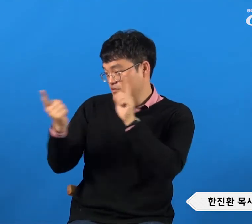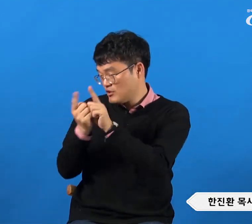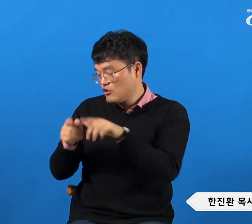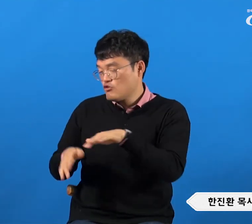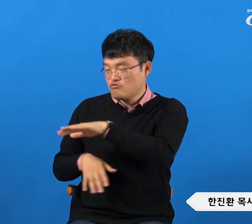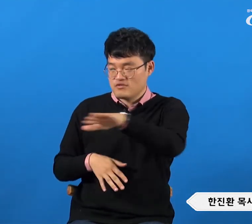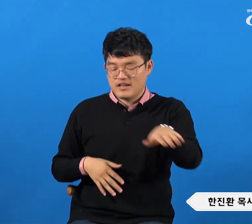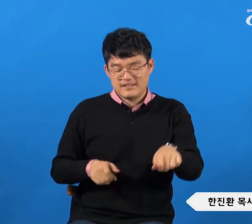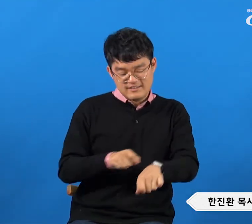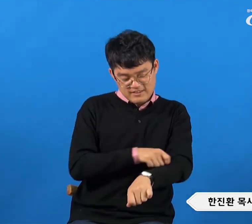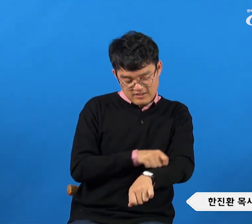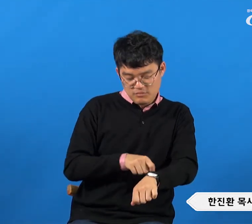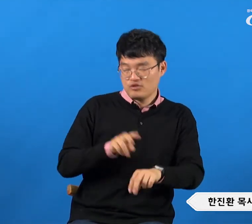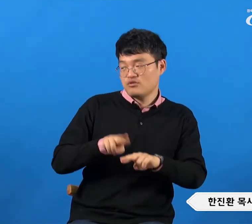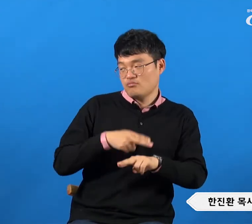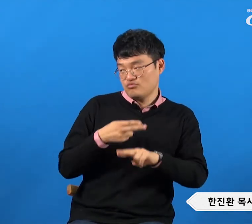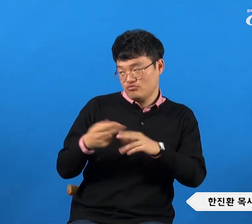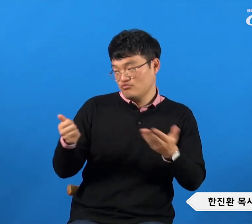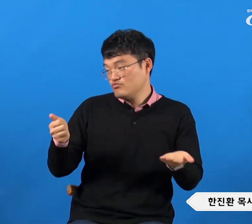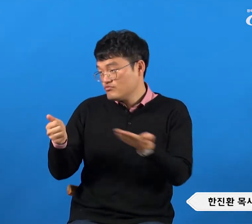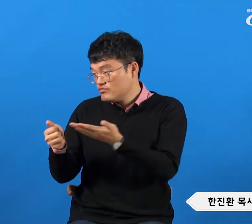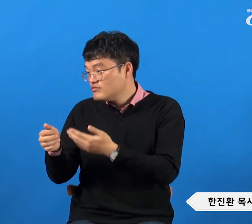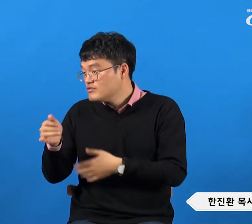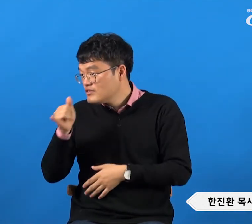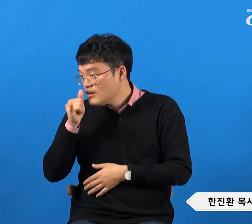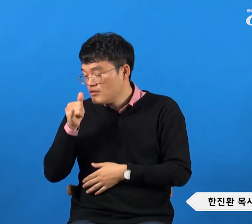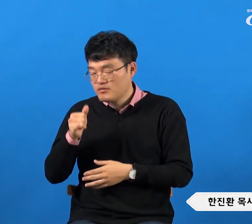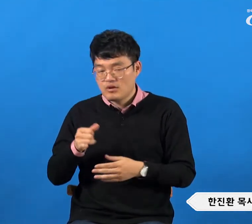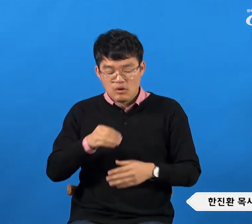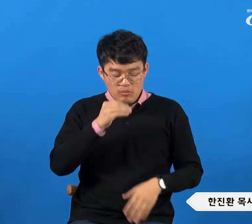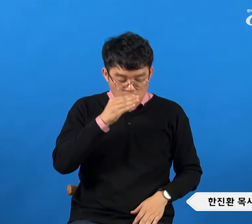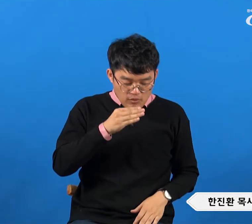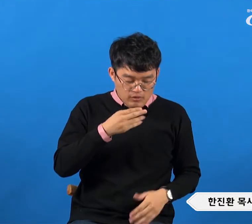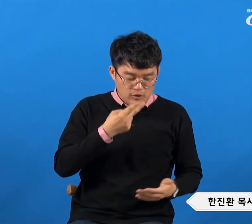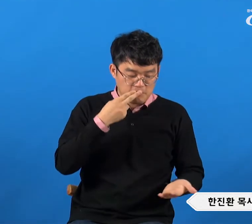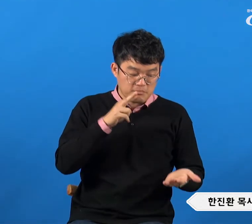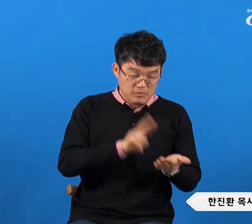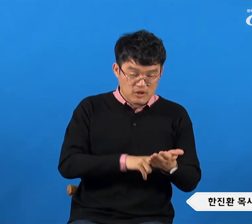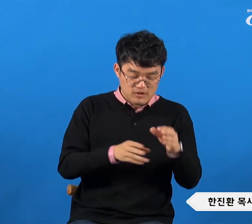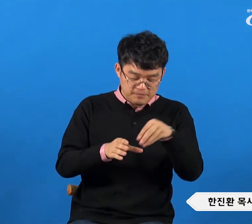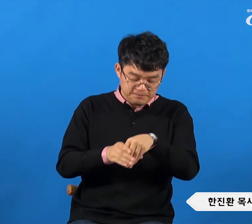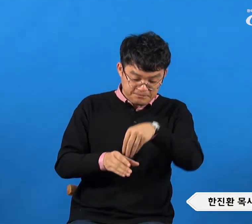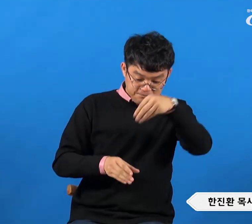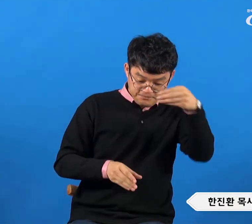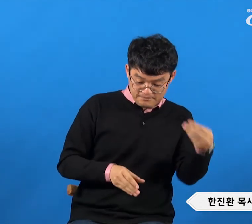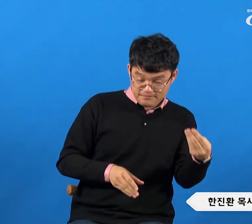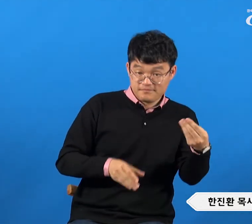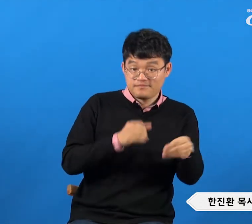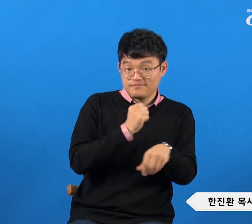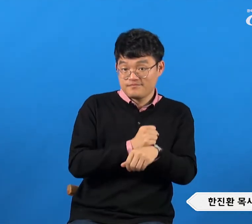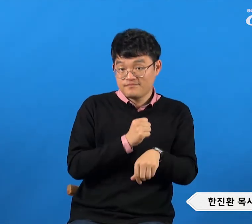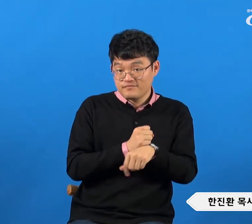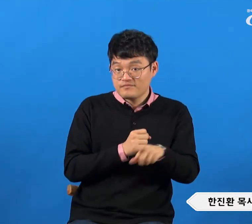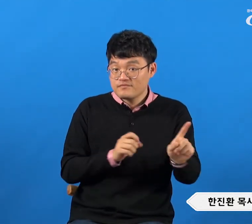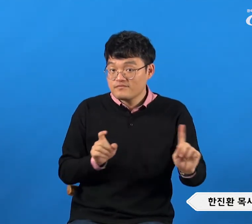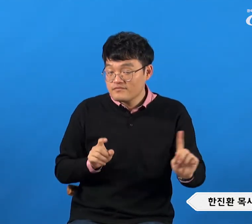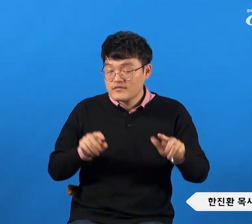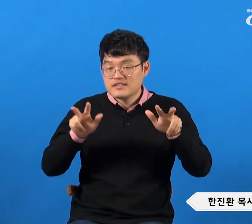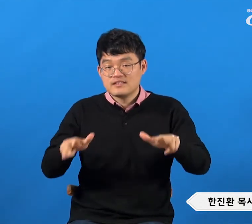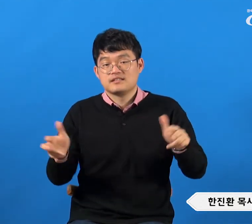우리가 특별 선물을 준비했어요 하면서 봉투에서 편지 한 장을 꺼냅니다.